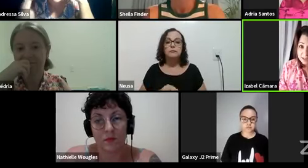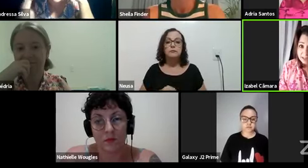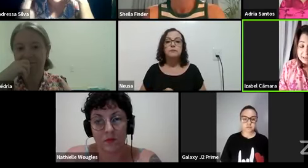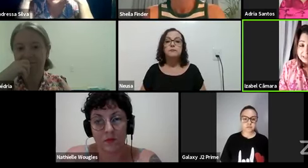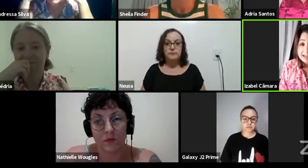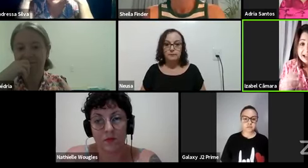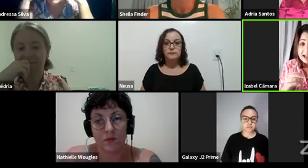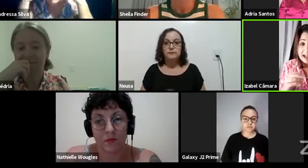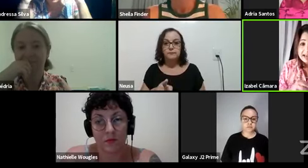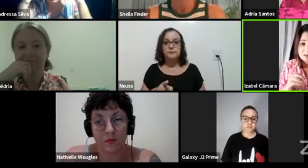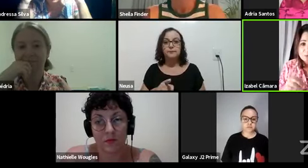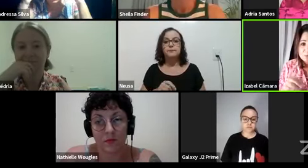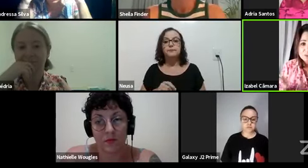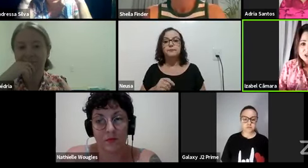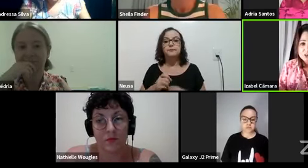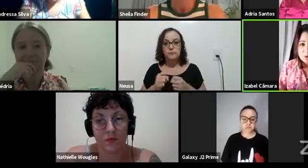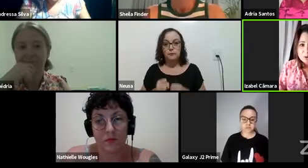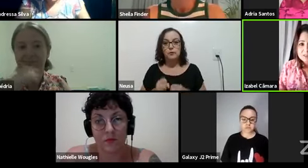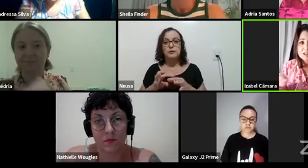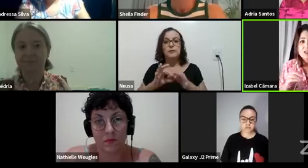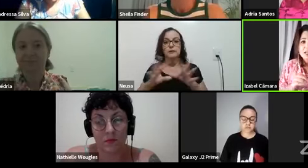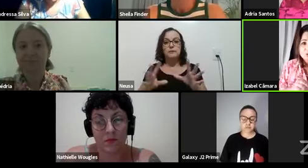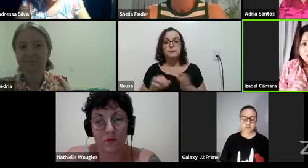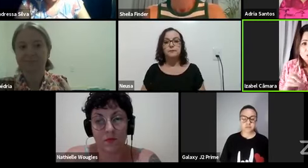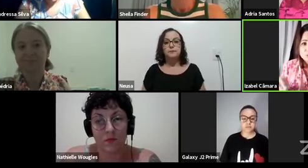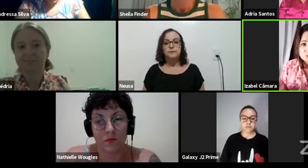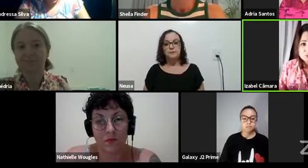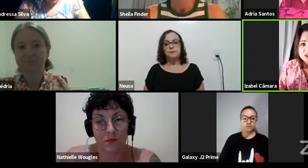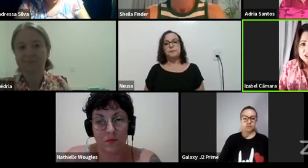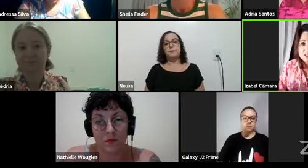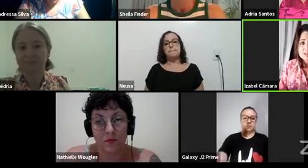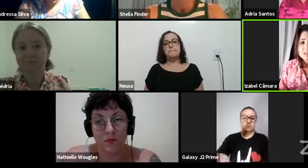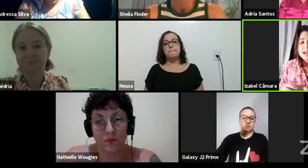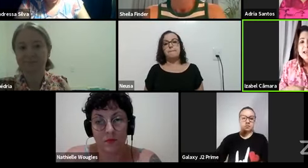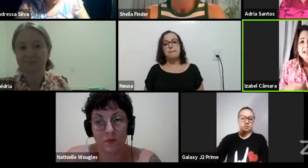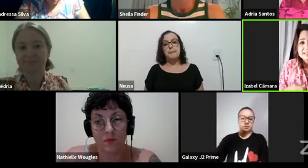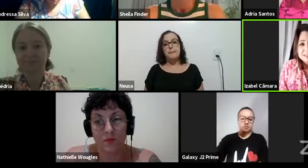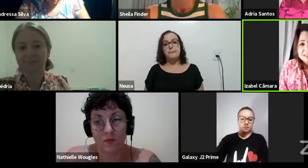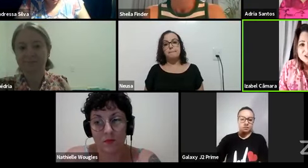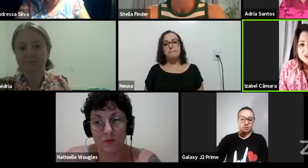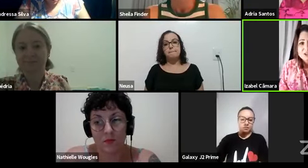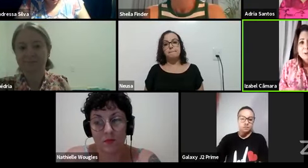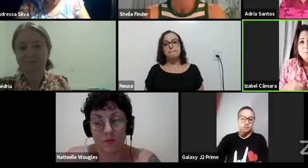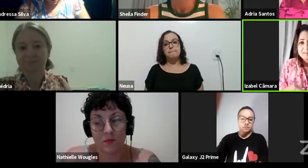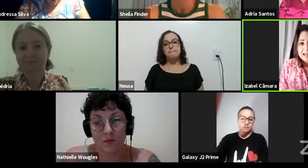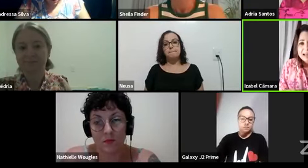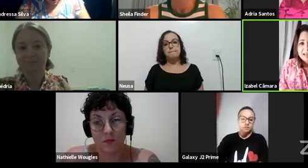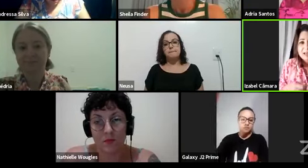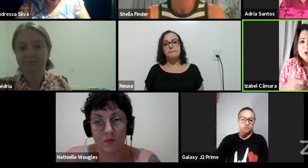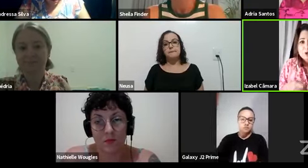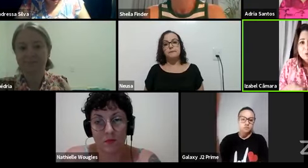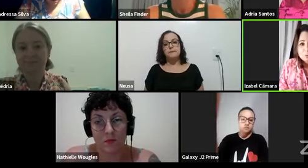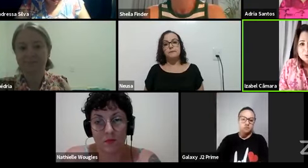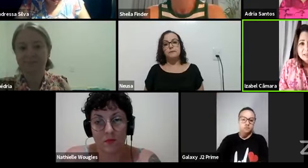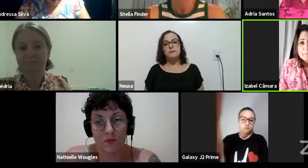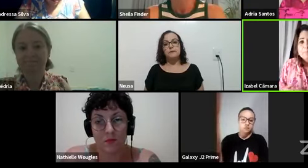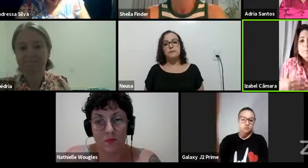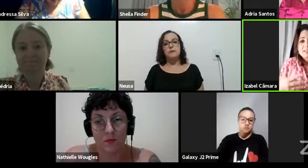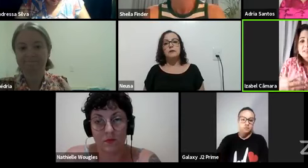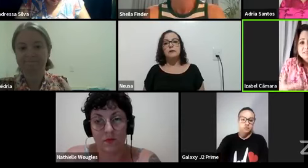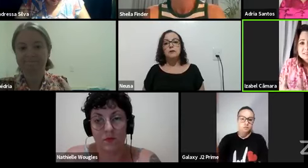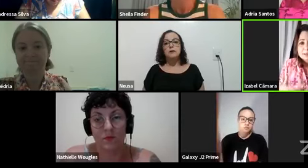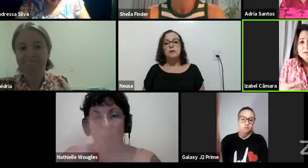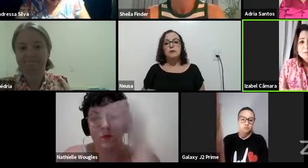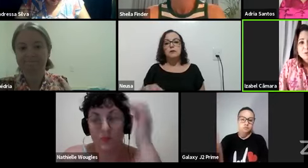da mulher, que cada uma de nós, a todos os dias, resiste, batalha, luta